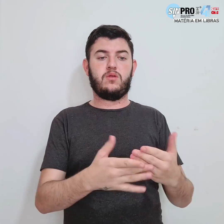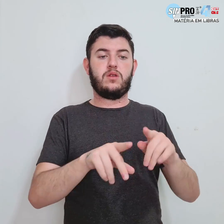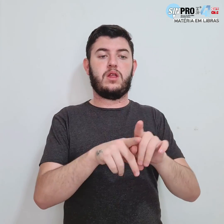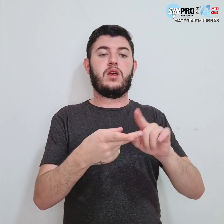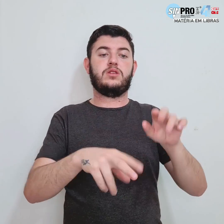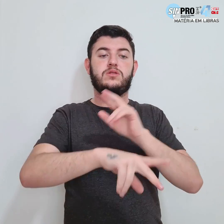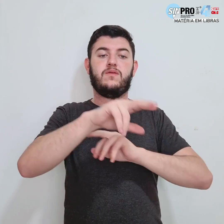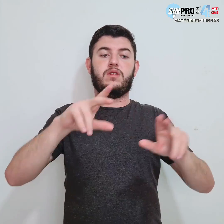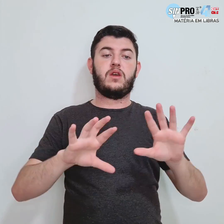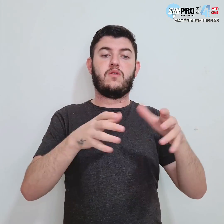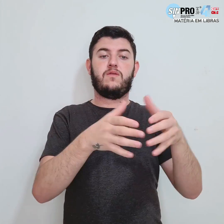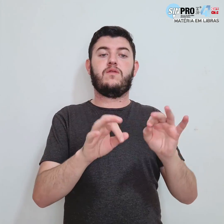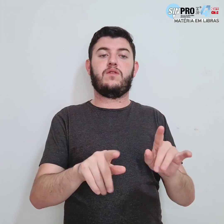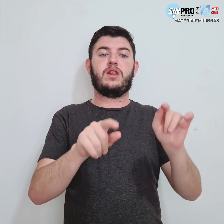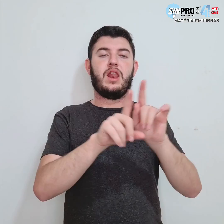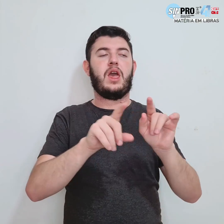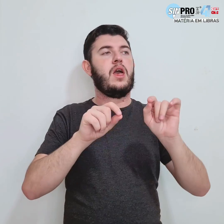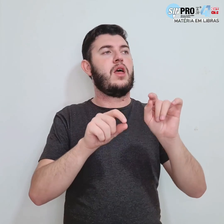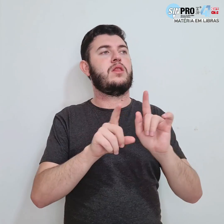do convívio com a diversidade, se tornam